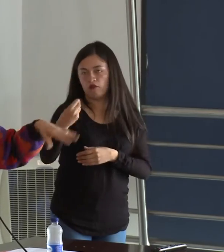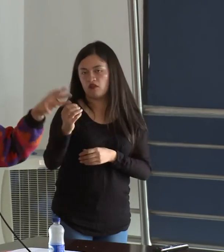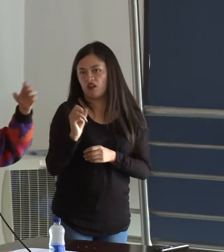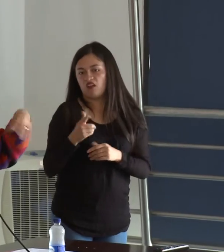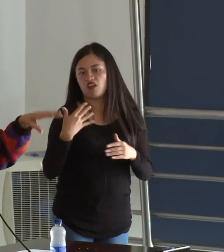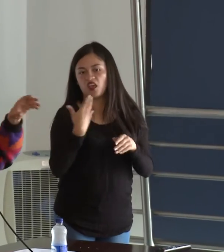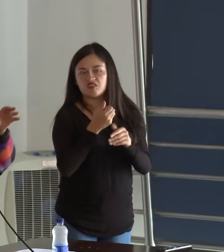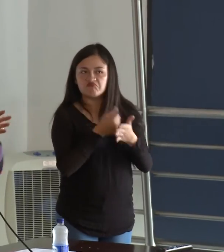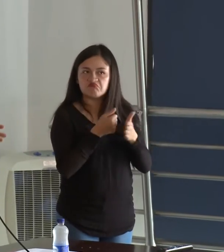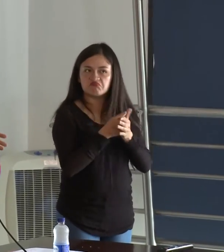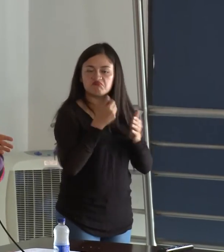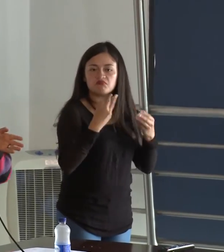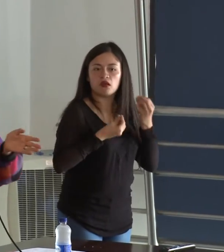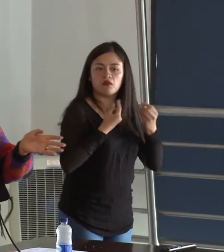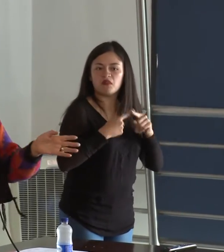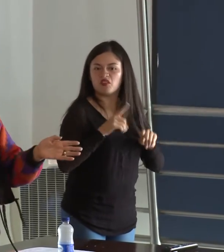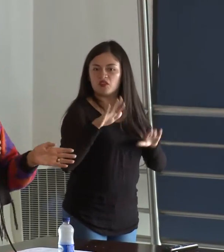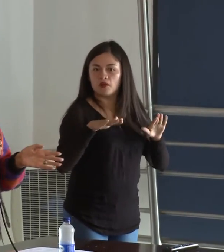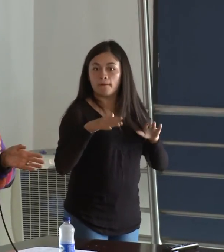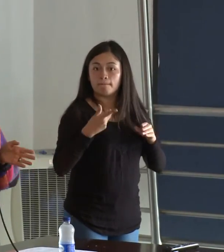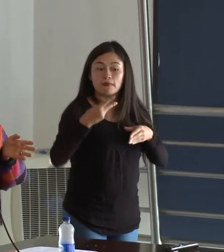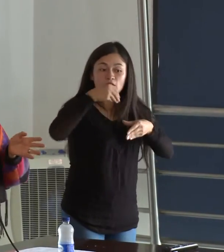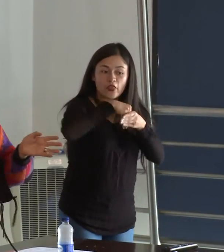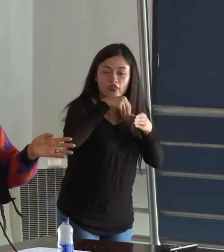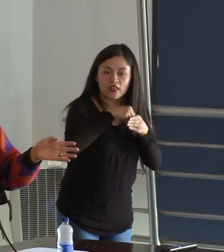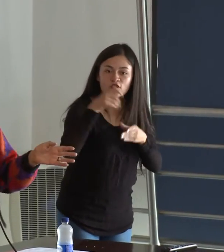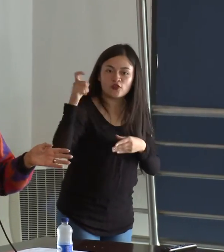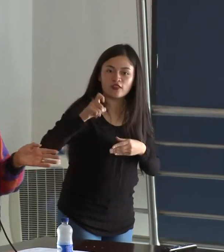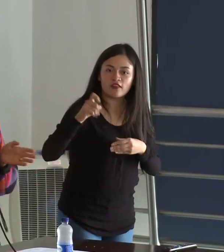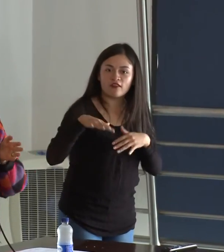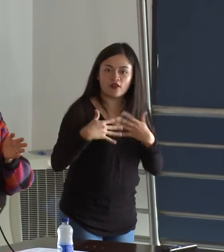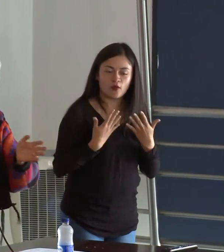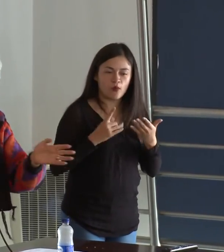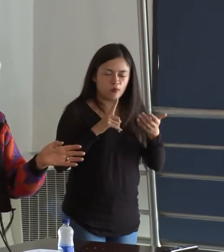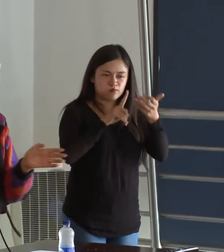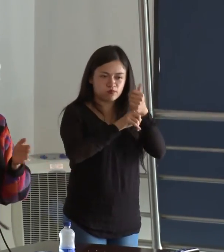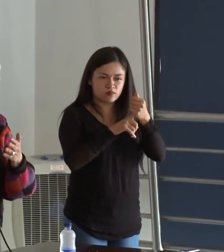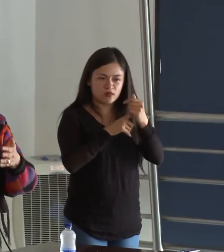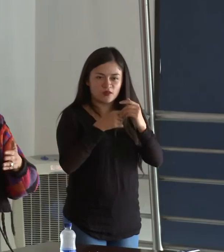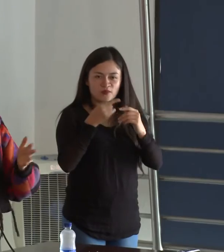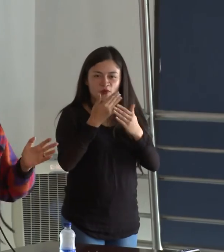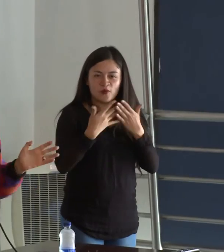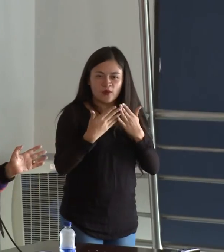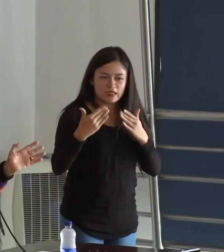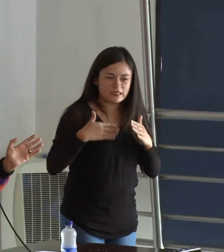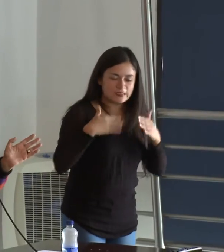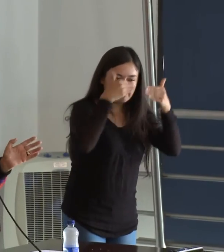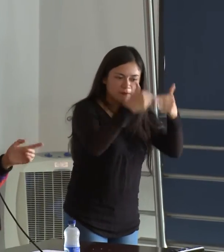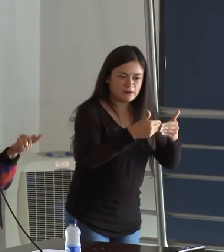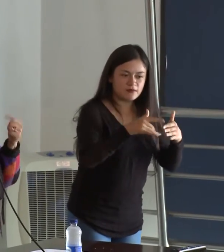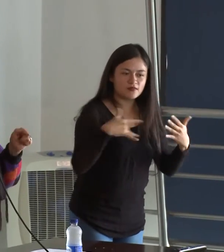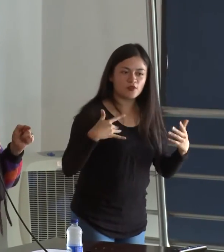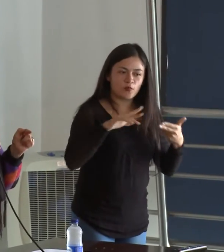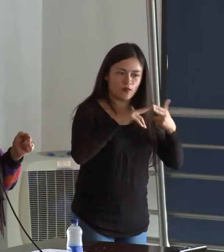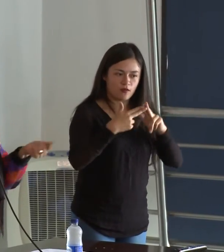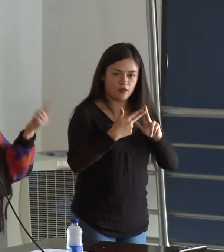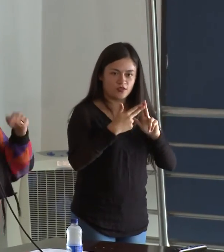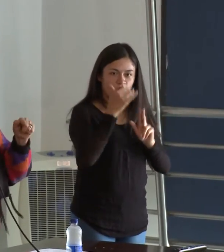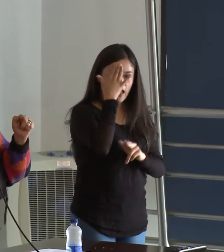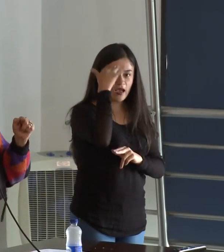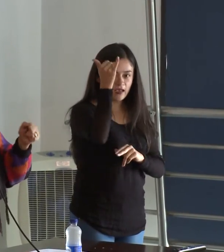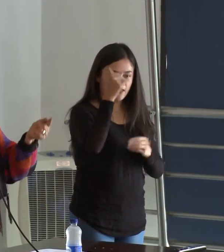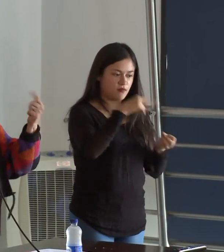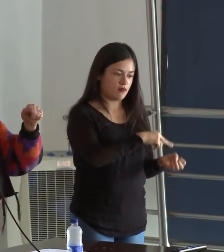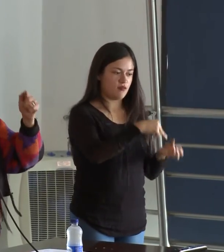como la lista funciona, pero hay también que desde dentro encontrar fisuras y límites donde sea posible eso. Además, con